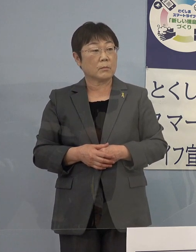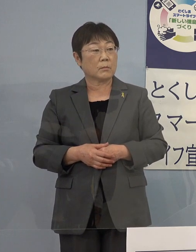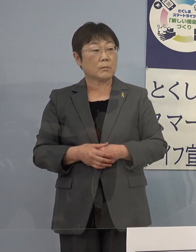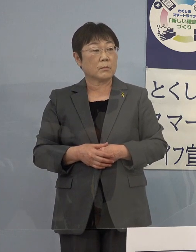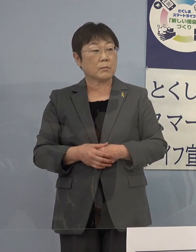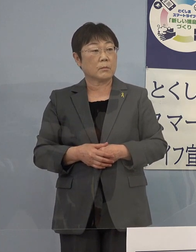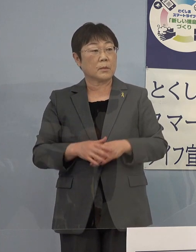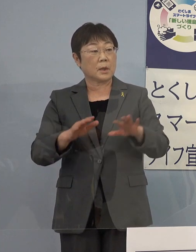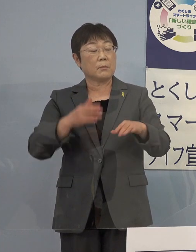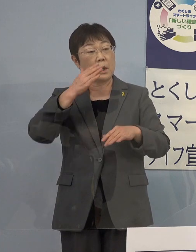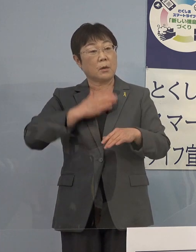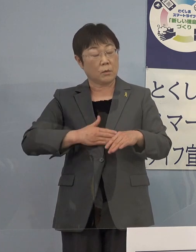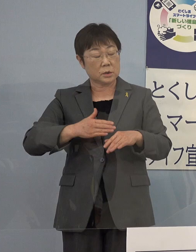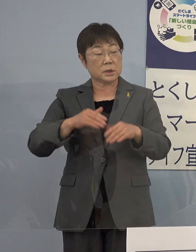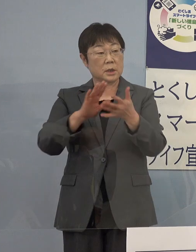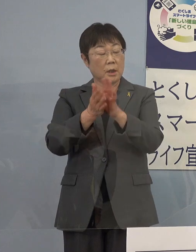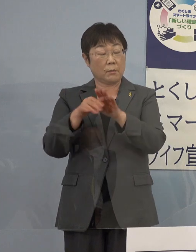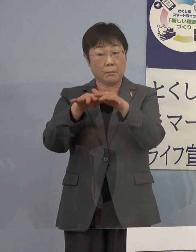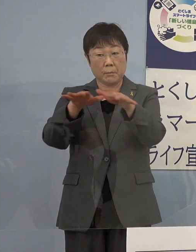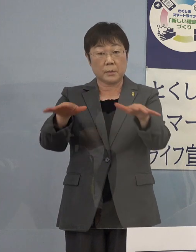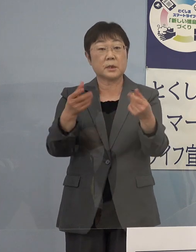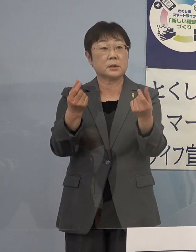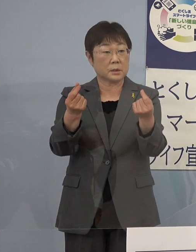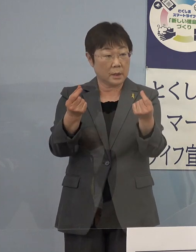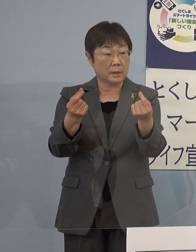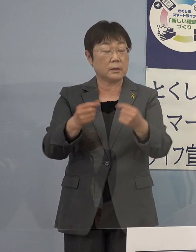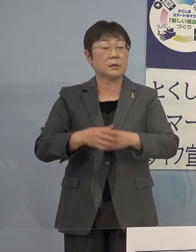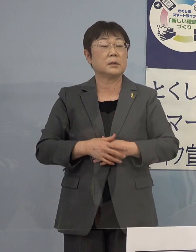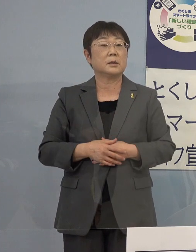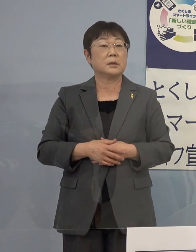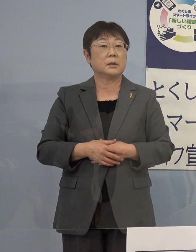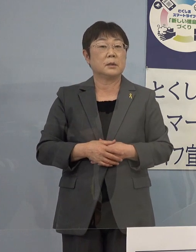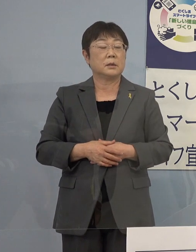で今は高知すごいですからね、感染。